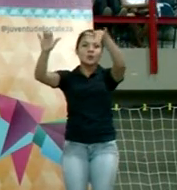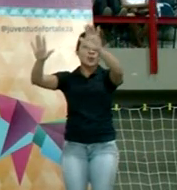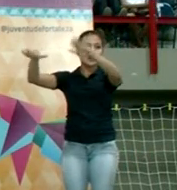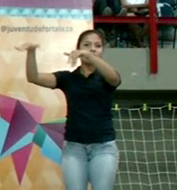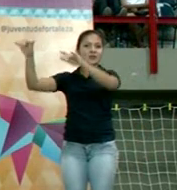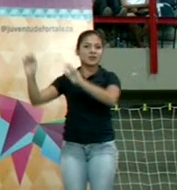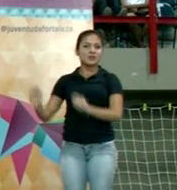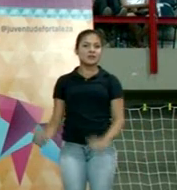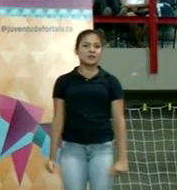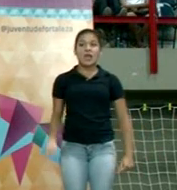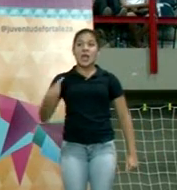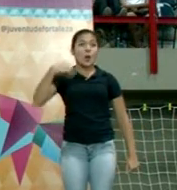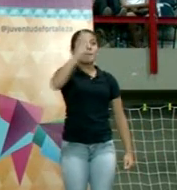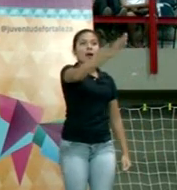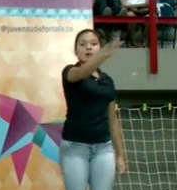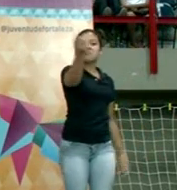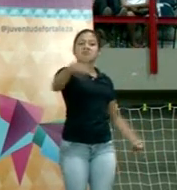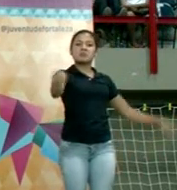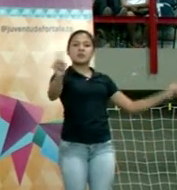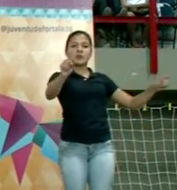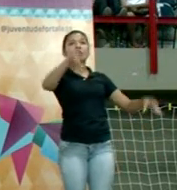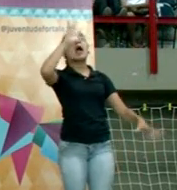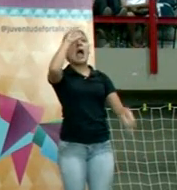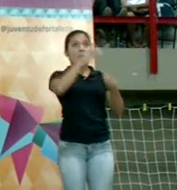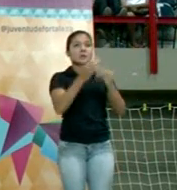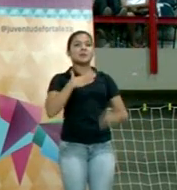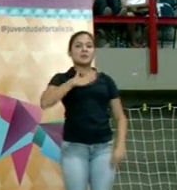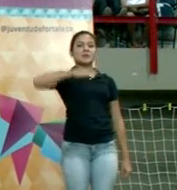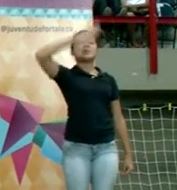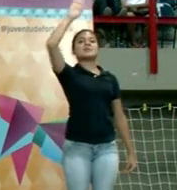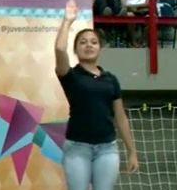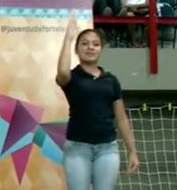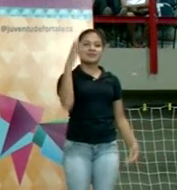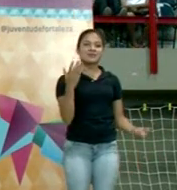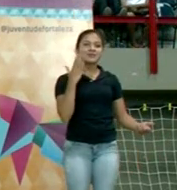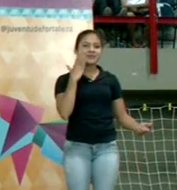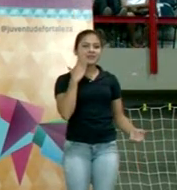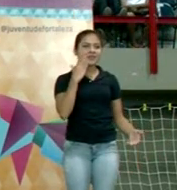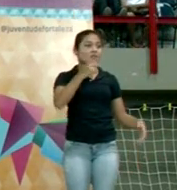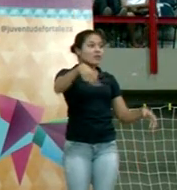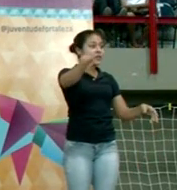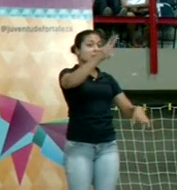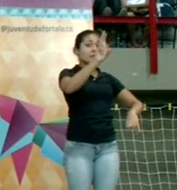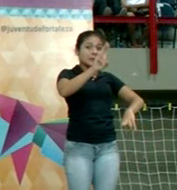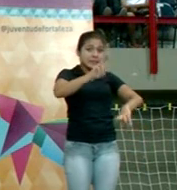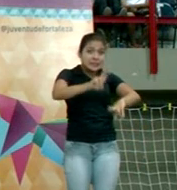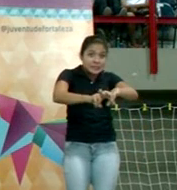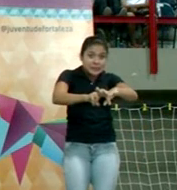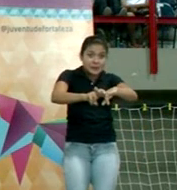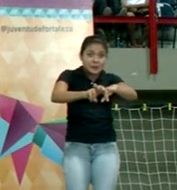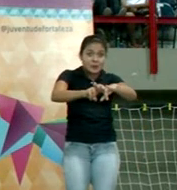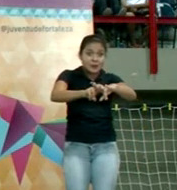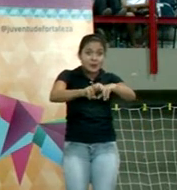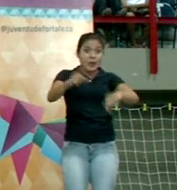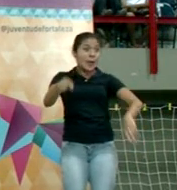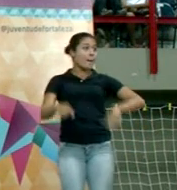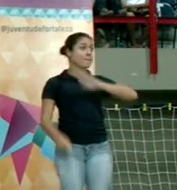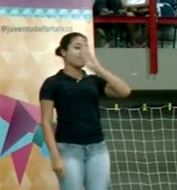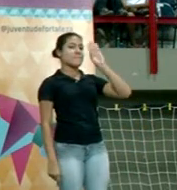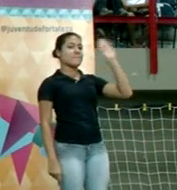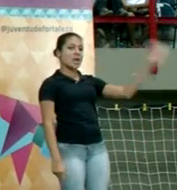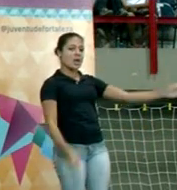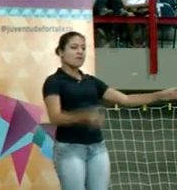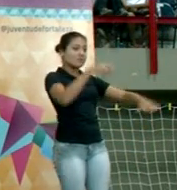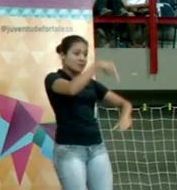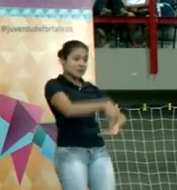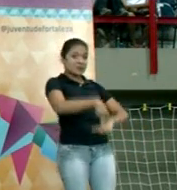sem precisar eu apontar, tá certo? Fica sentado todo mundo. Sentado. Na hora que a